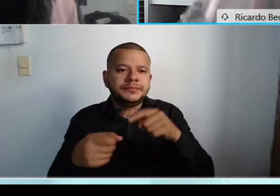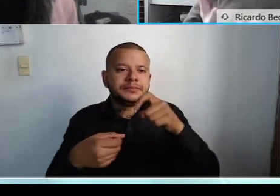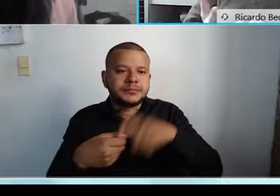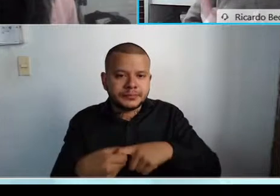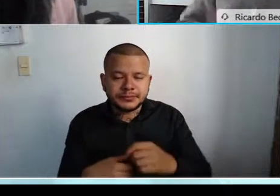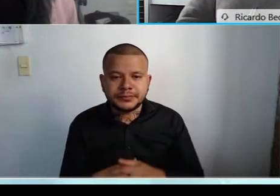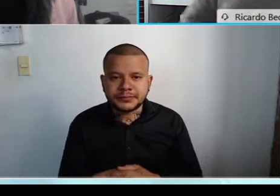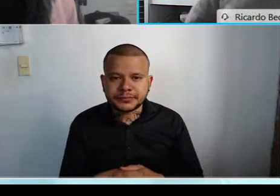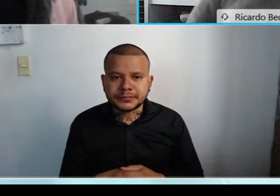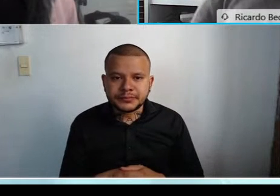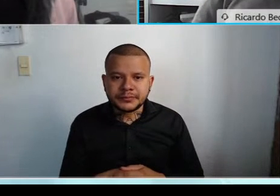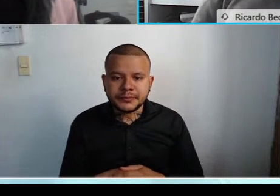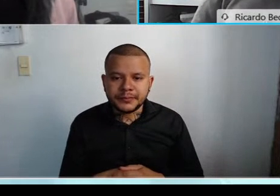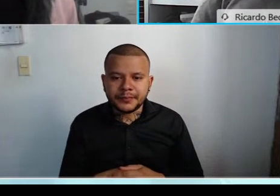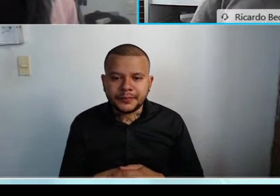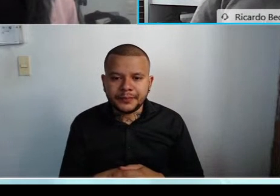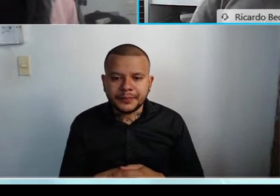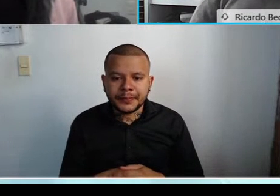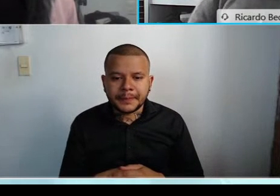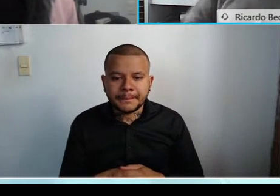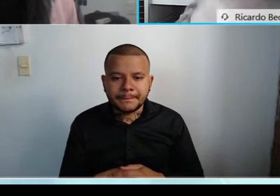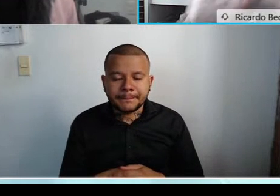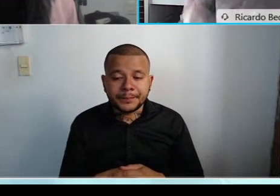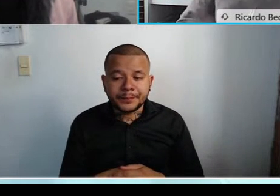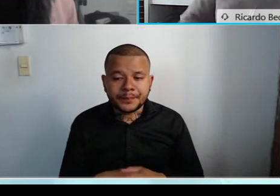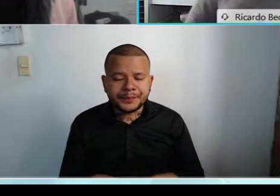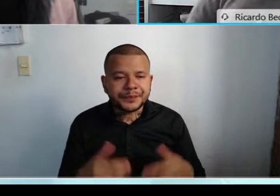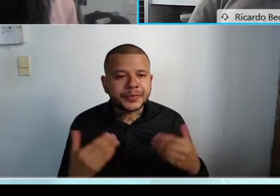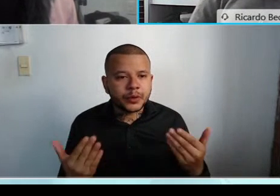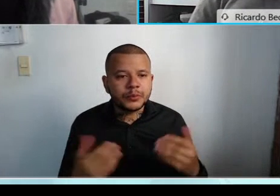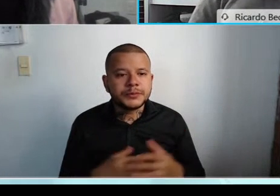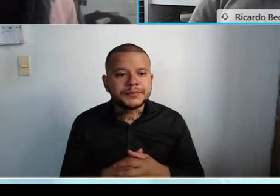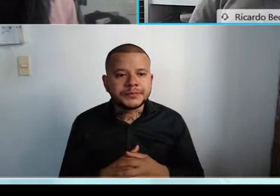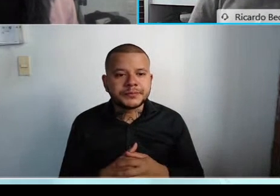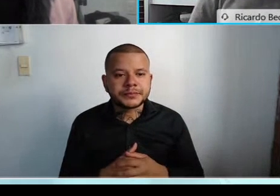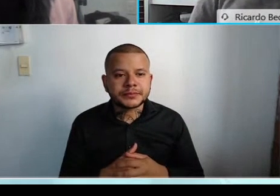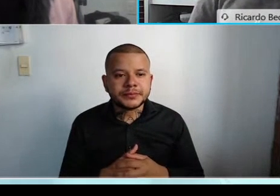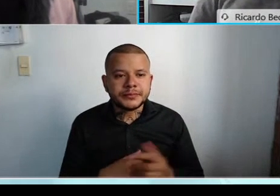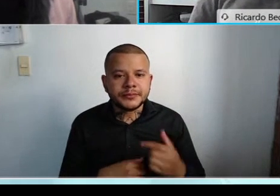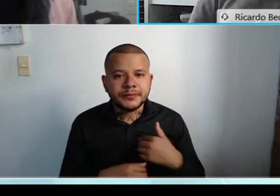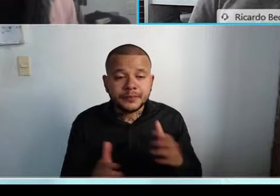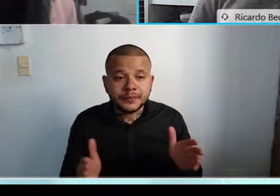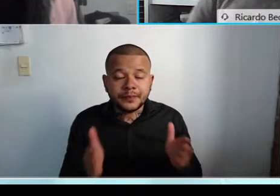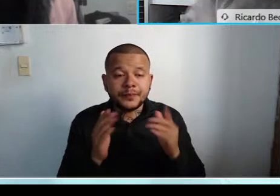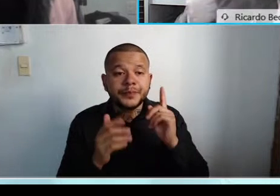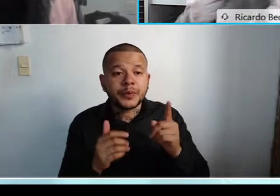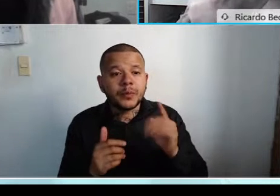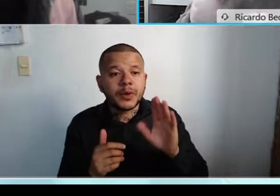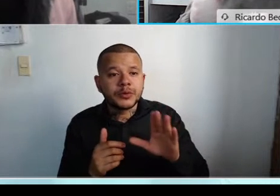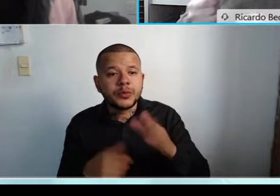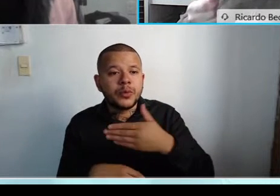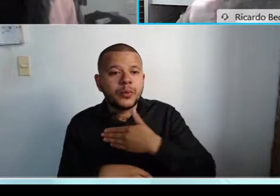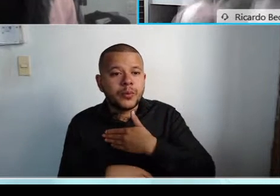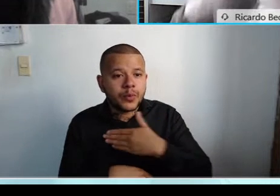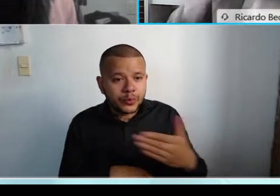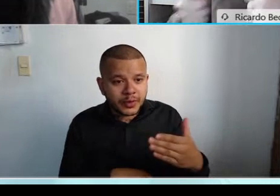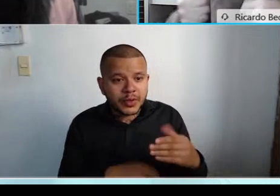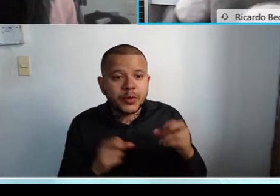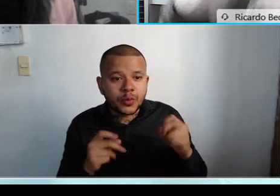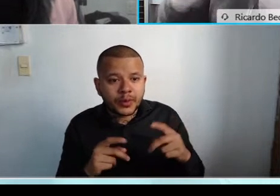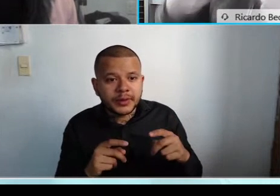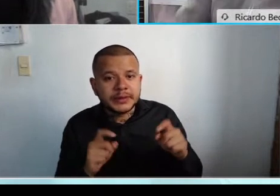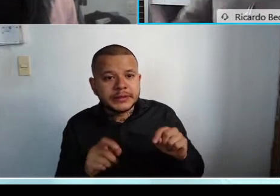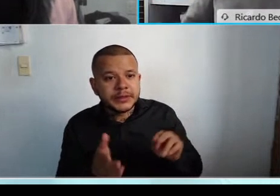¿Cómo hacemos para motivar ese aumento, cierto? Porque si es de carácter voluntario, pues hay que, como dicen por ahí, hay que